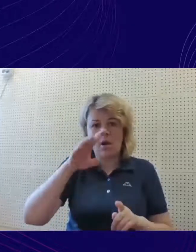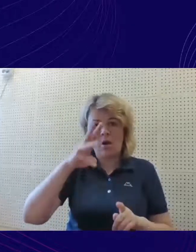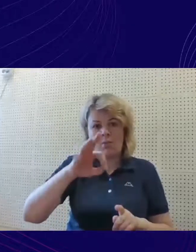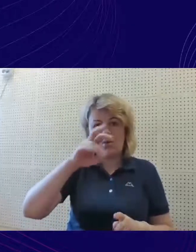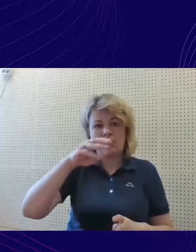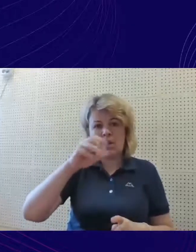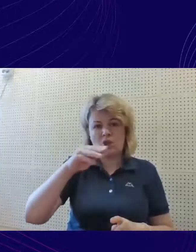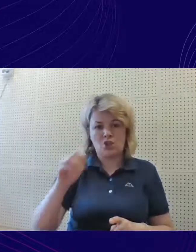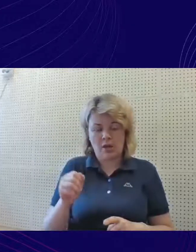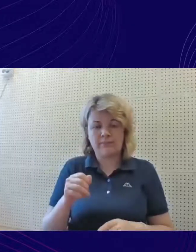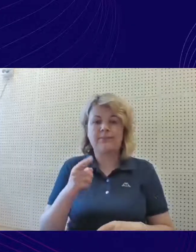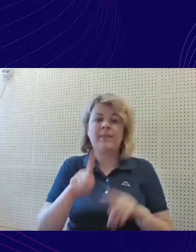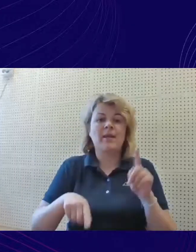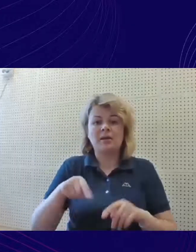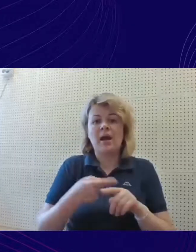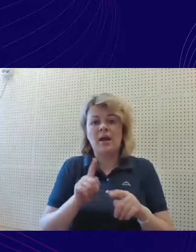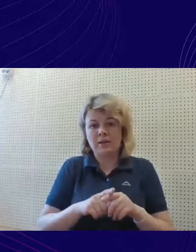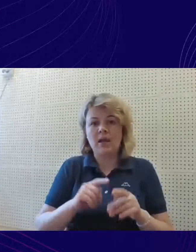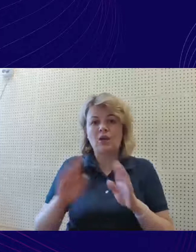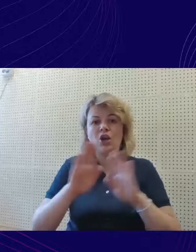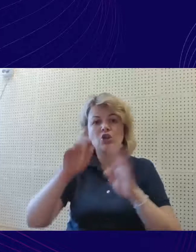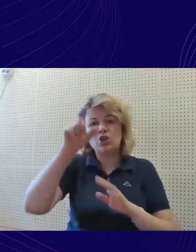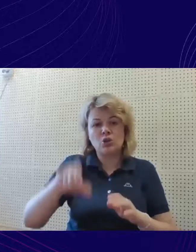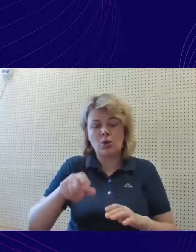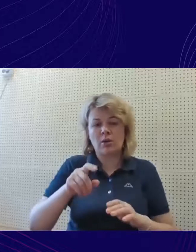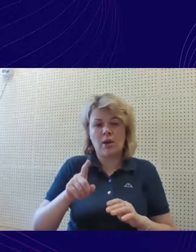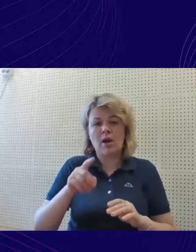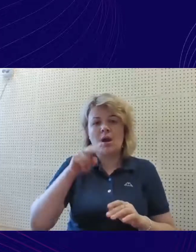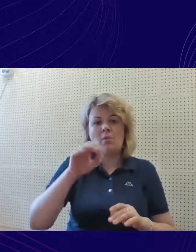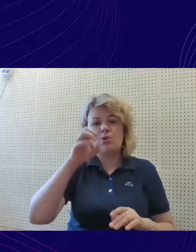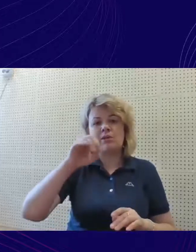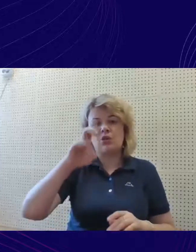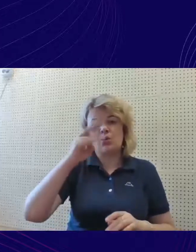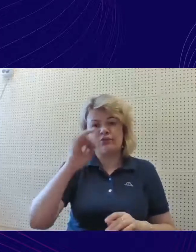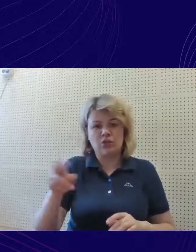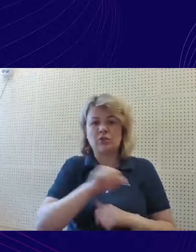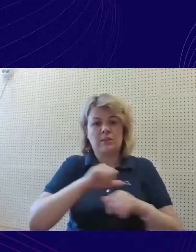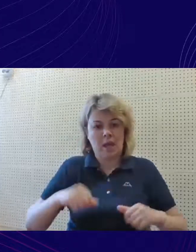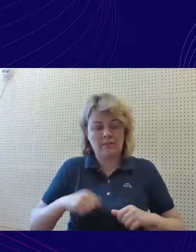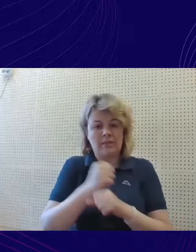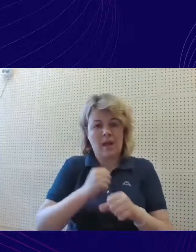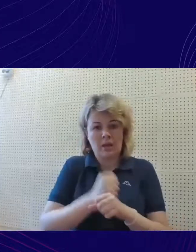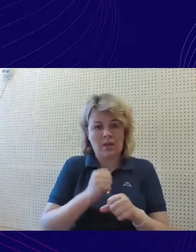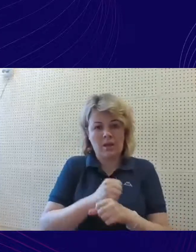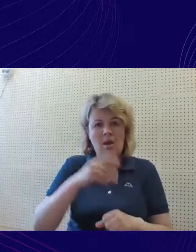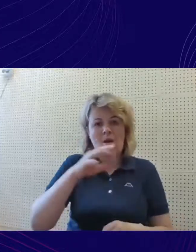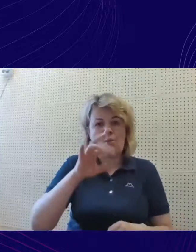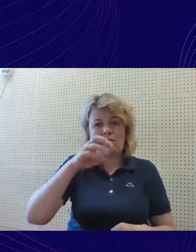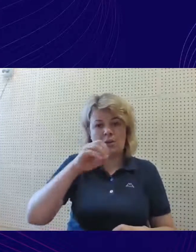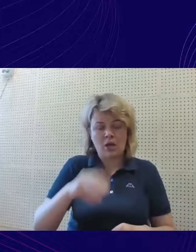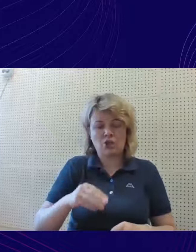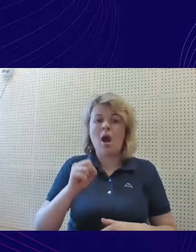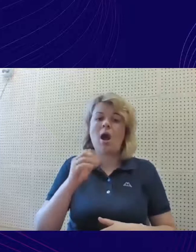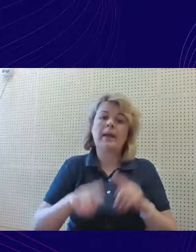это режиссер-постановщик сам монтирует. Иногда режиссер-постановщик так привык